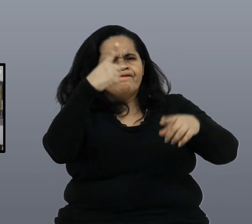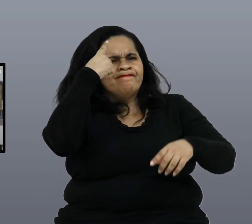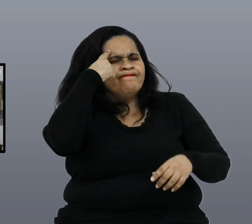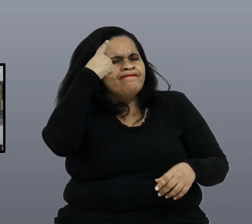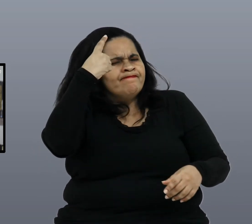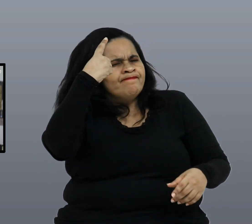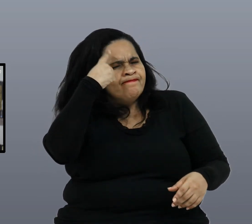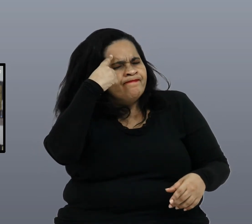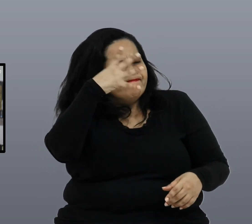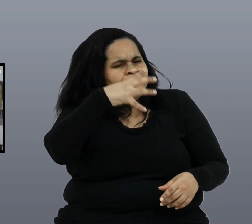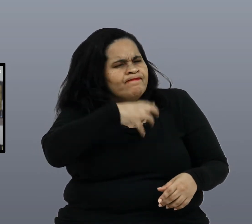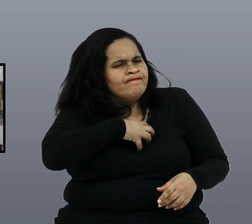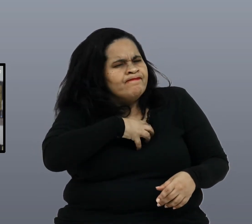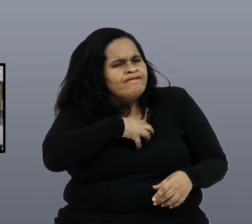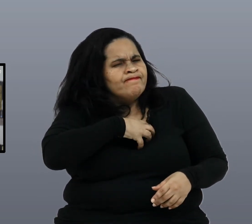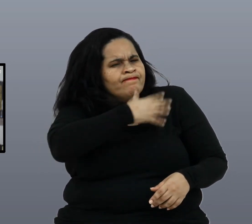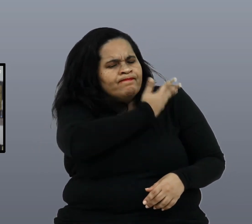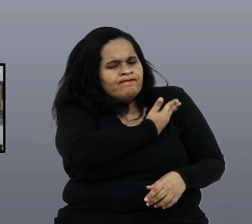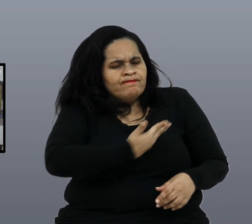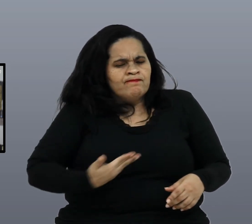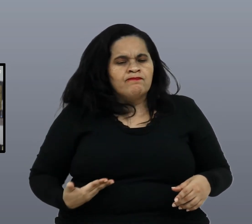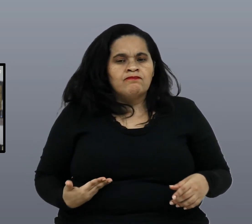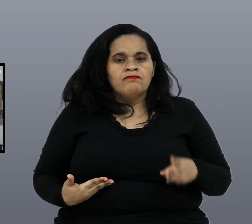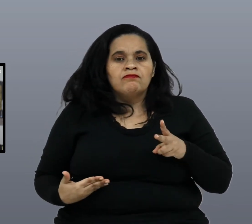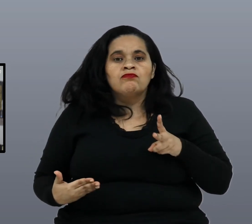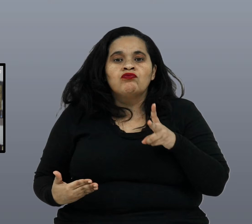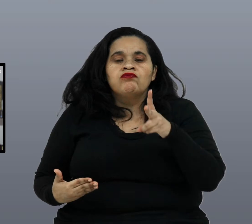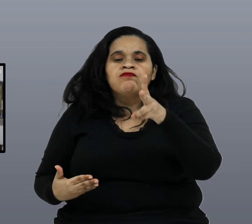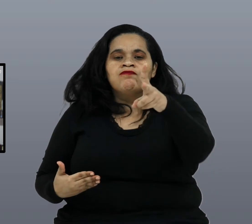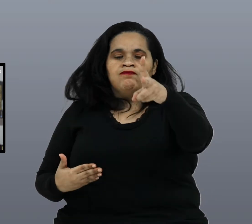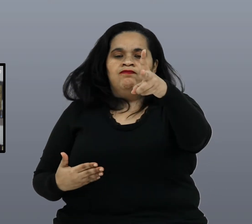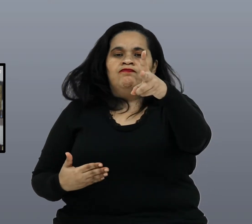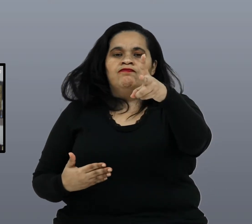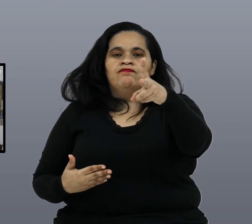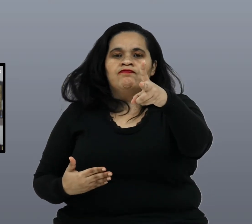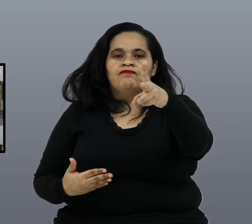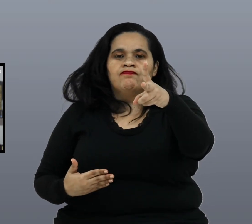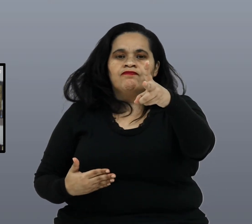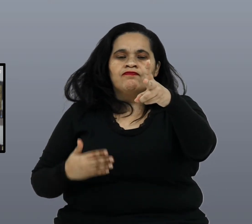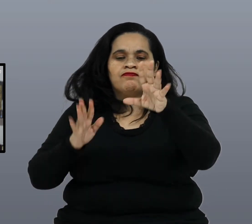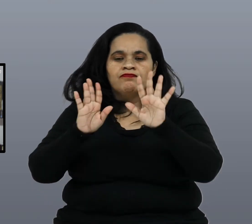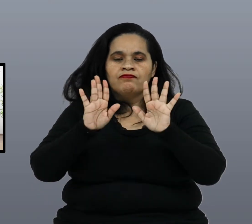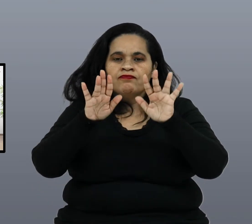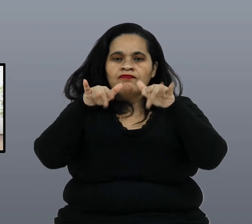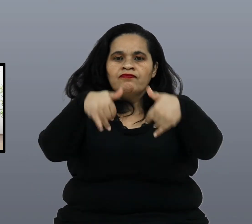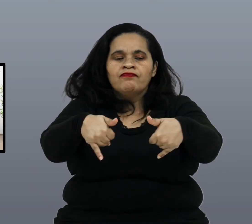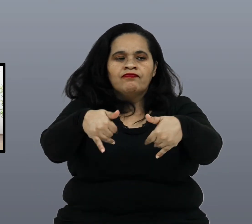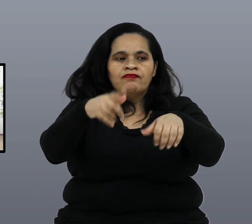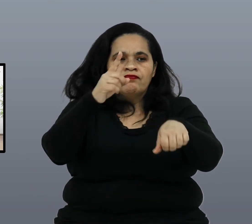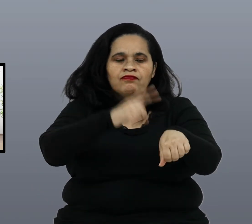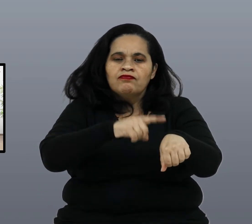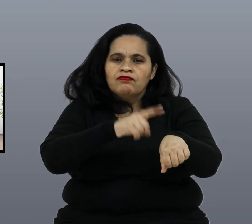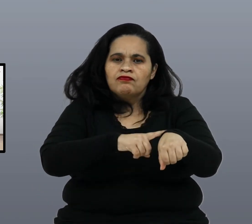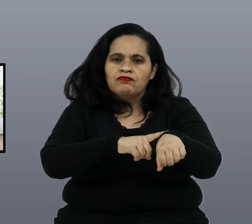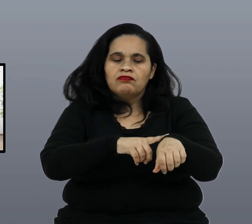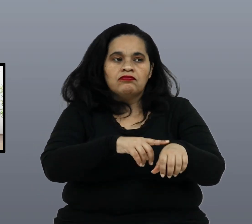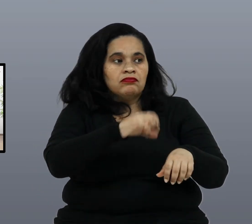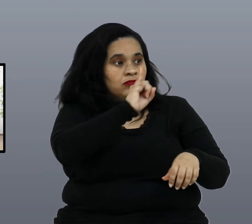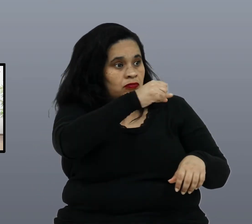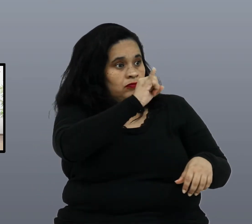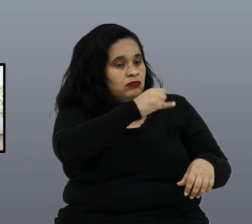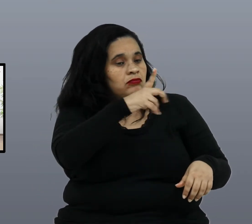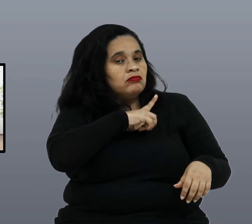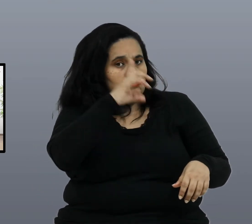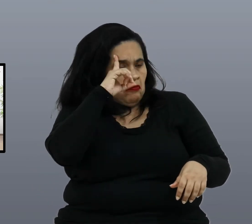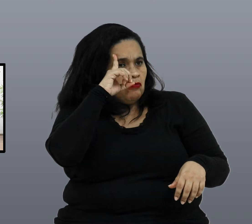de governo vai perdurar até o fim dos tempos. Até essa data aqui, ele é único, né? Único.